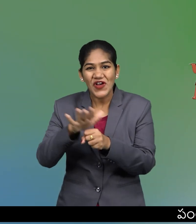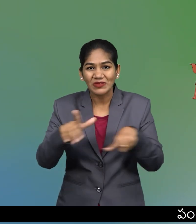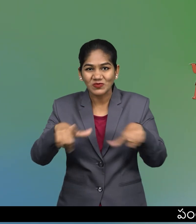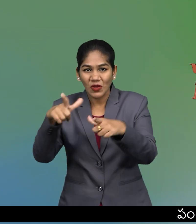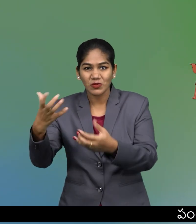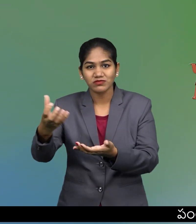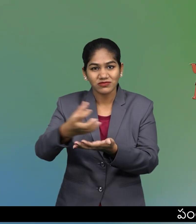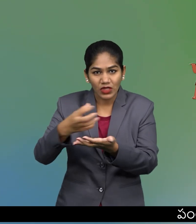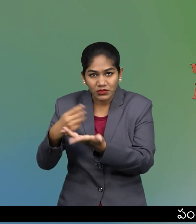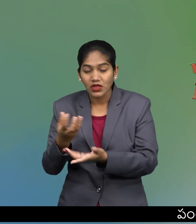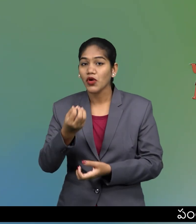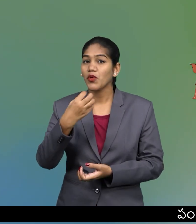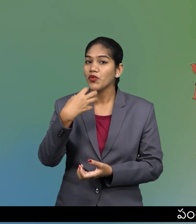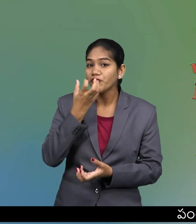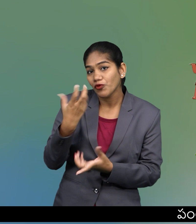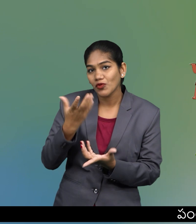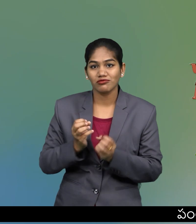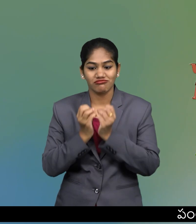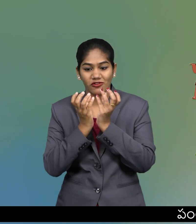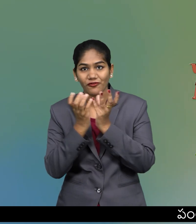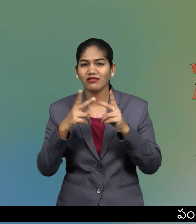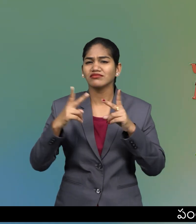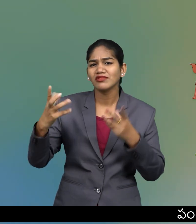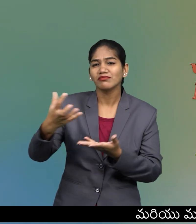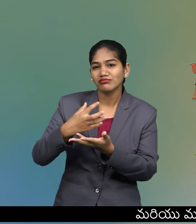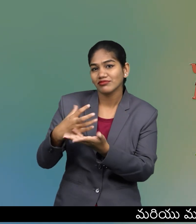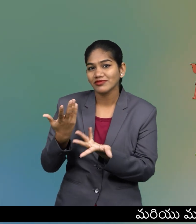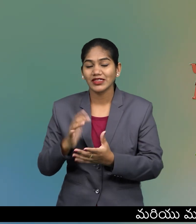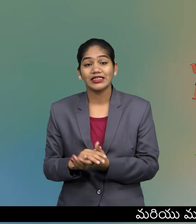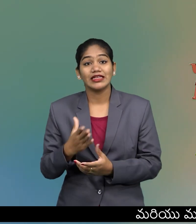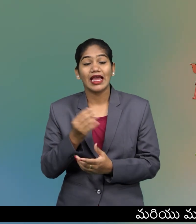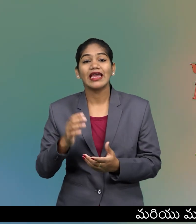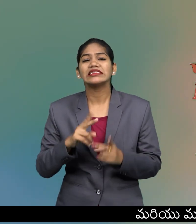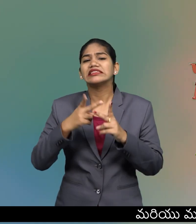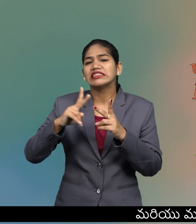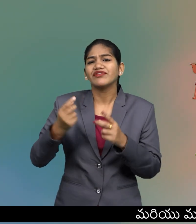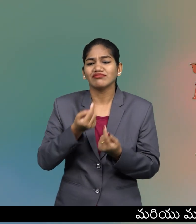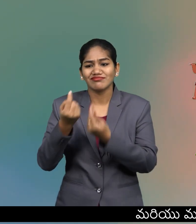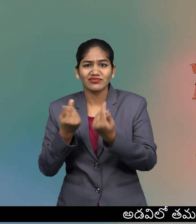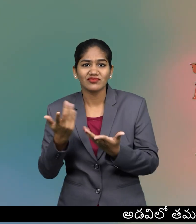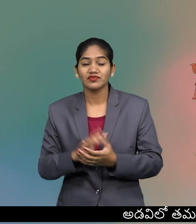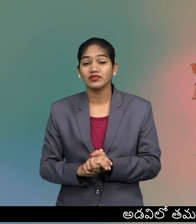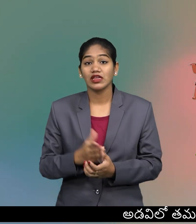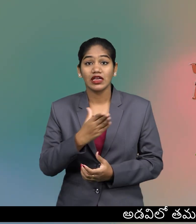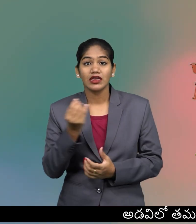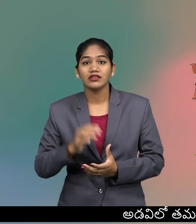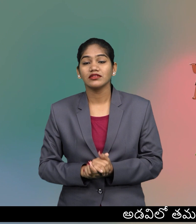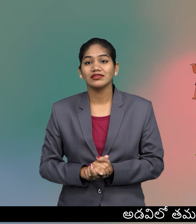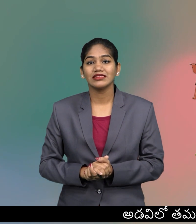పండ్లు, పువ్వులు మరియు మూలికలను సేకరించి అడవిలో తమ